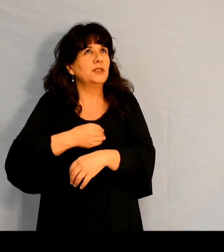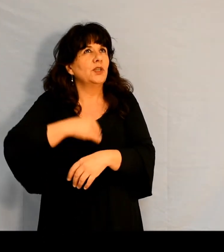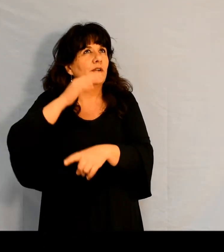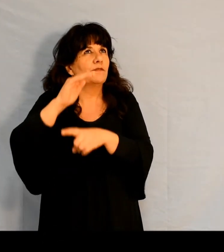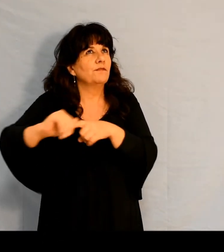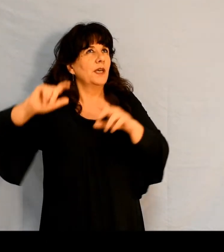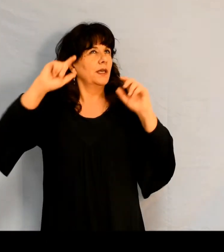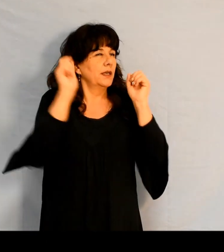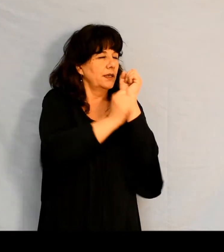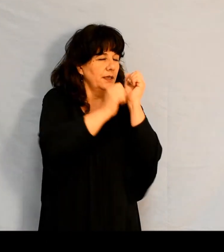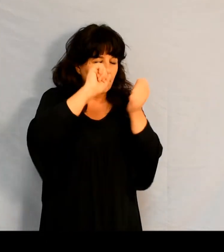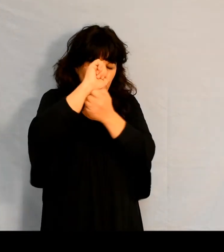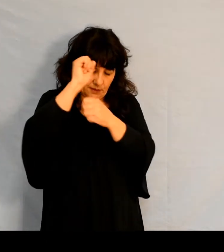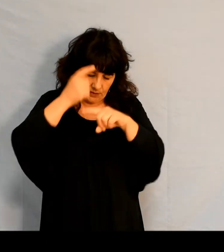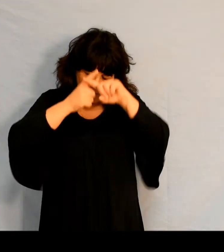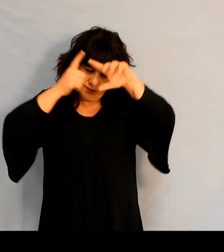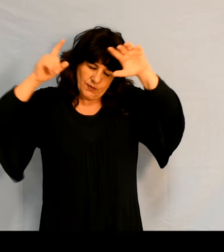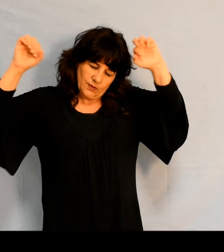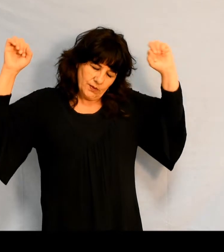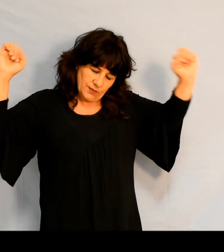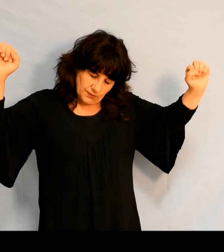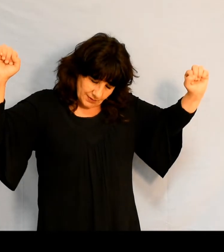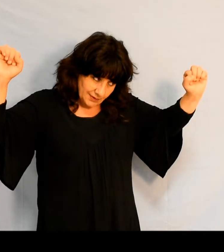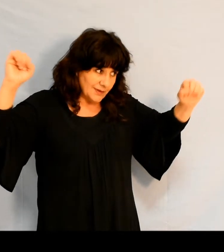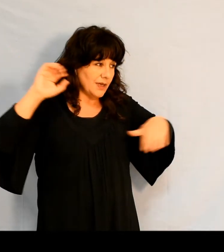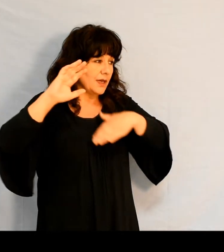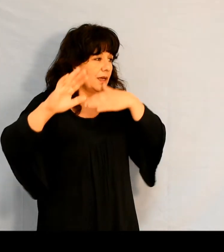le troisième jour, il ressuscite. »